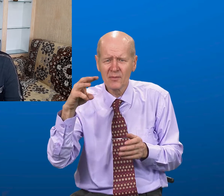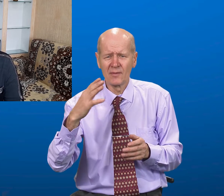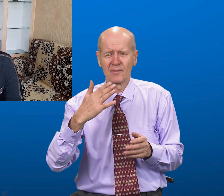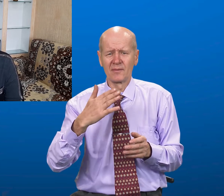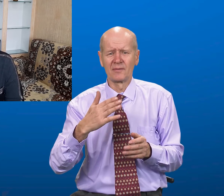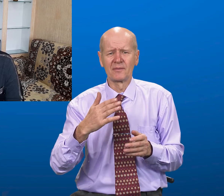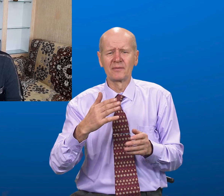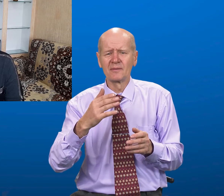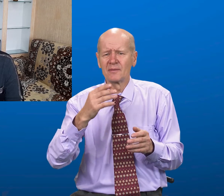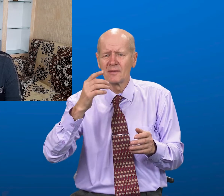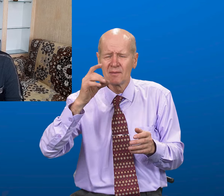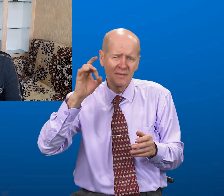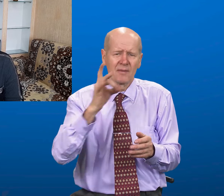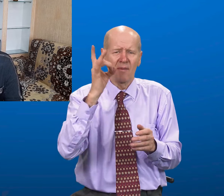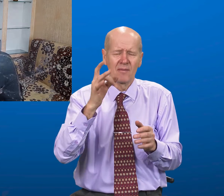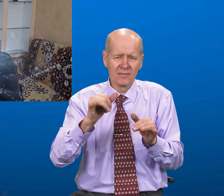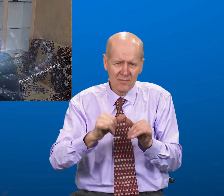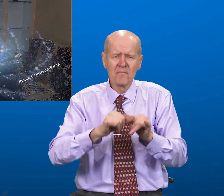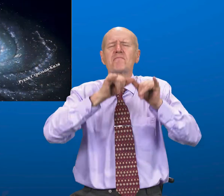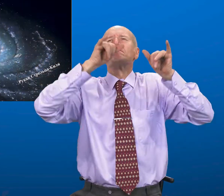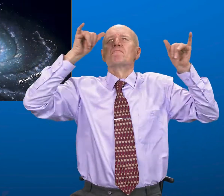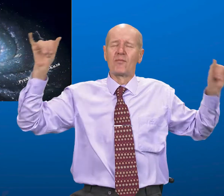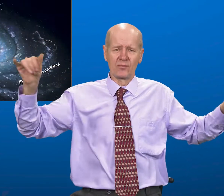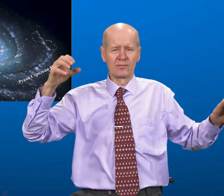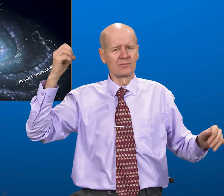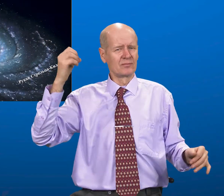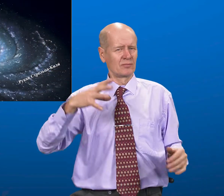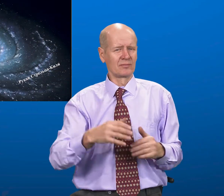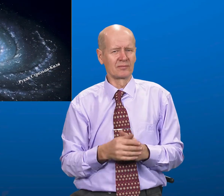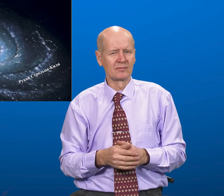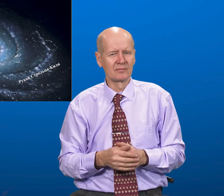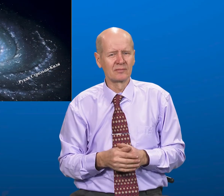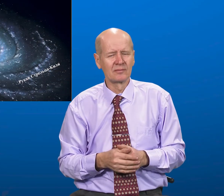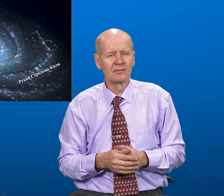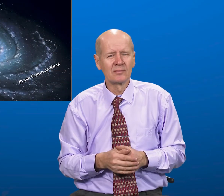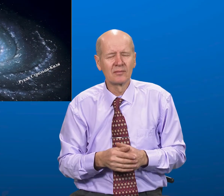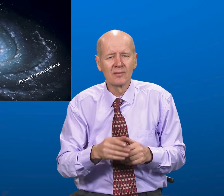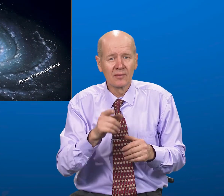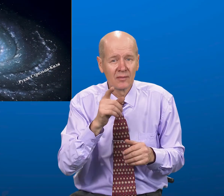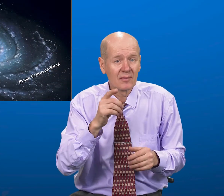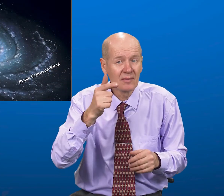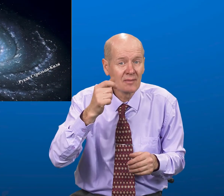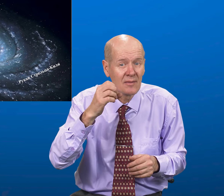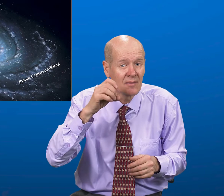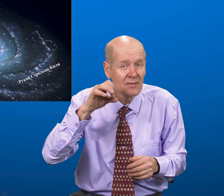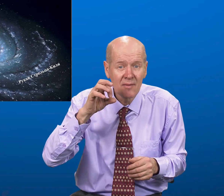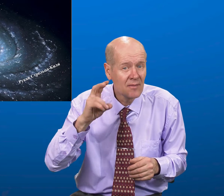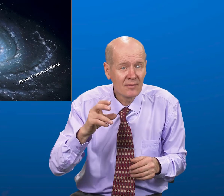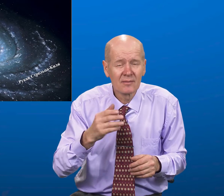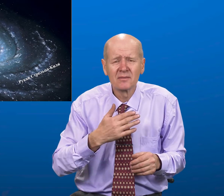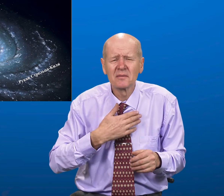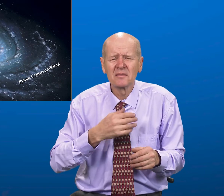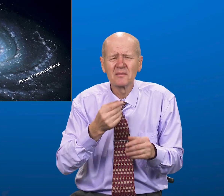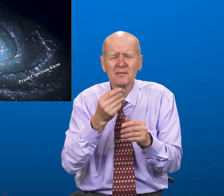Путь, то наша Солнечная система будет небольшой точкой ближе к краю этой галактики. Расстояние и размеры тут уже